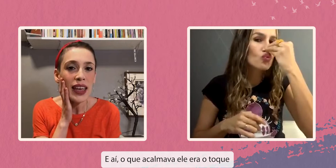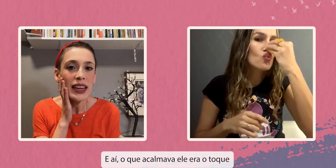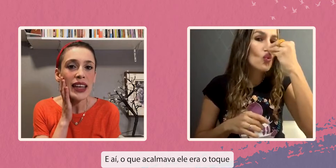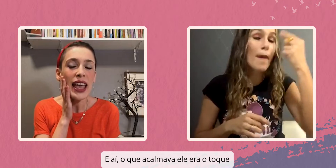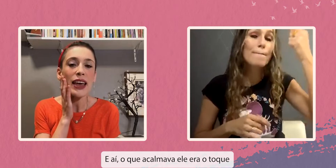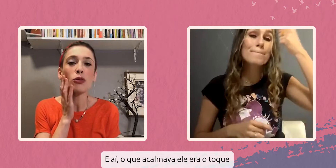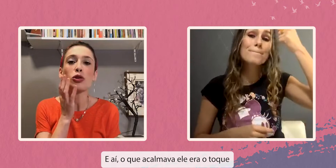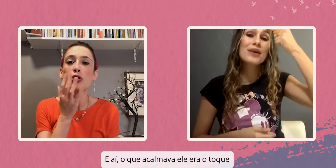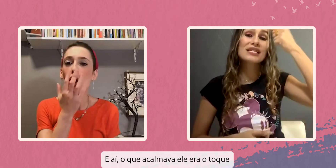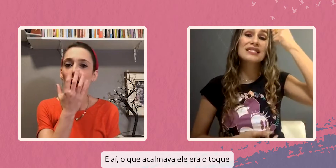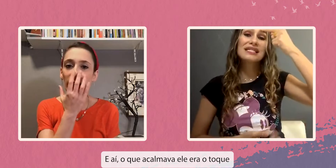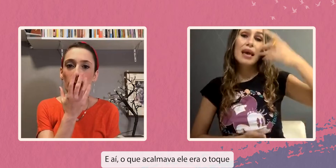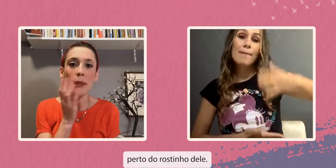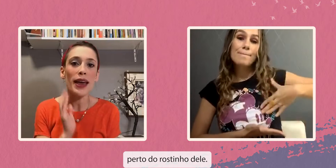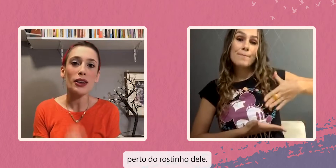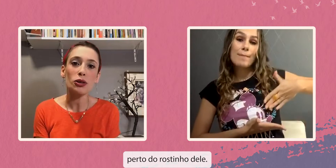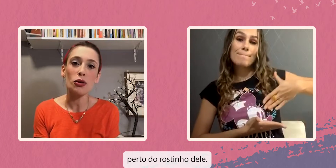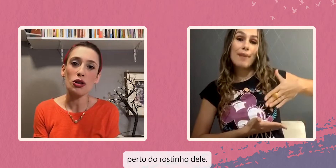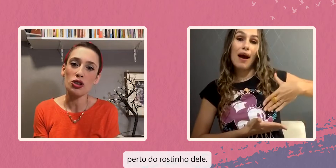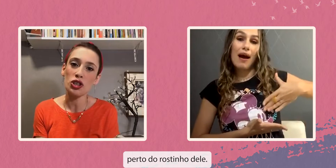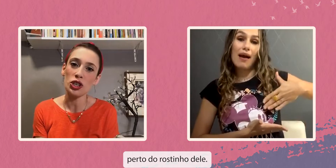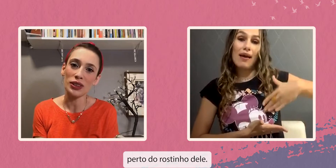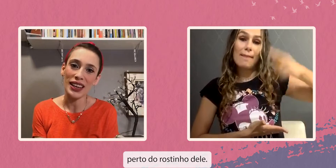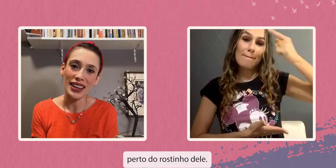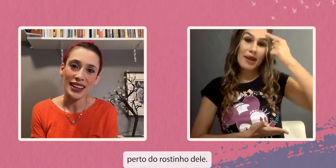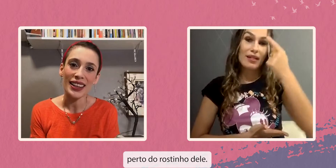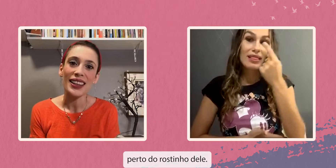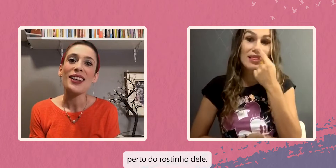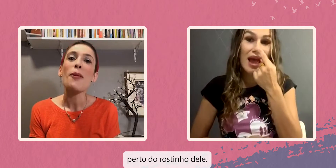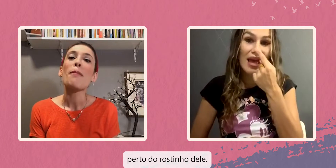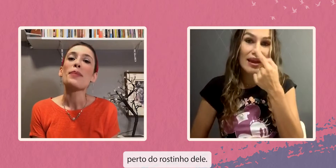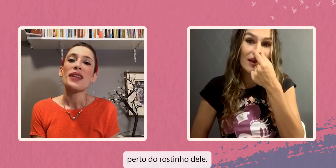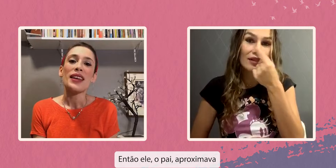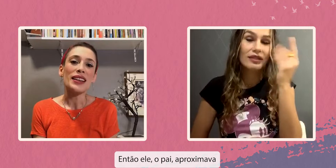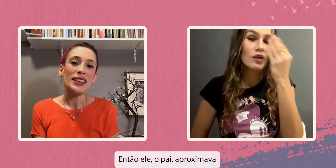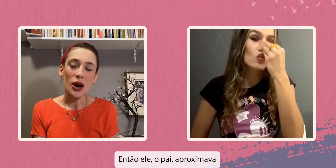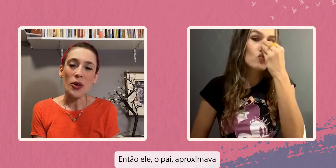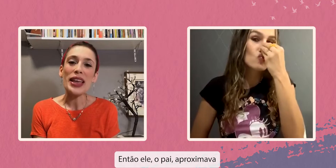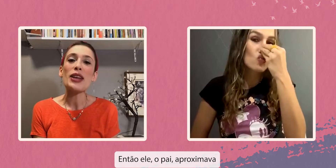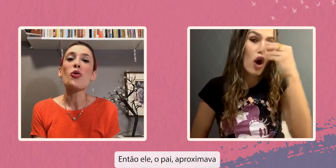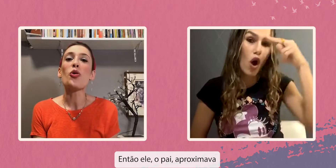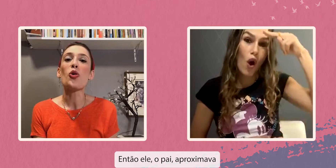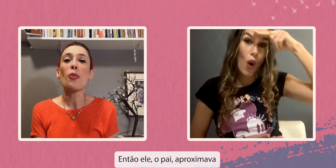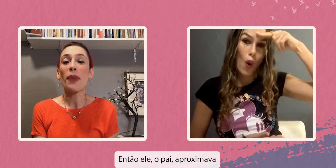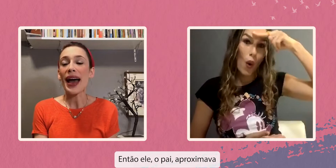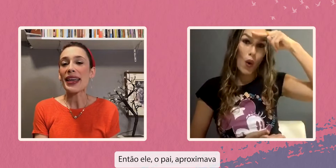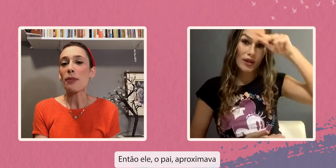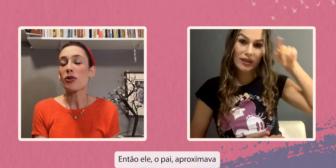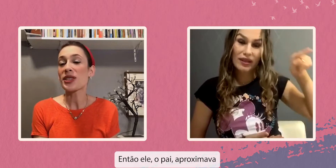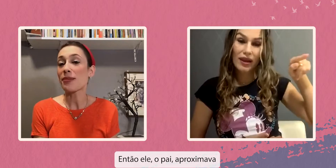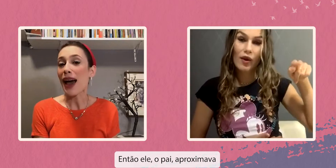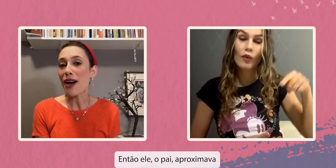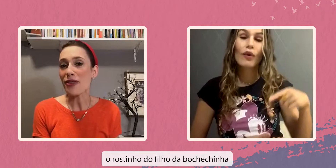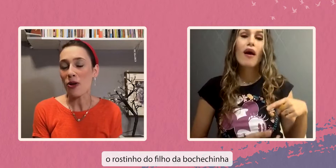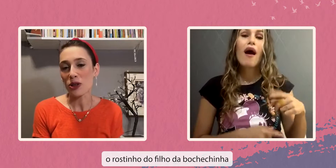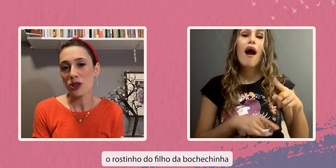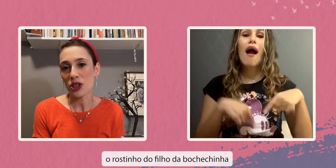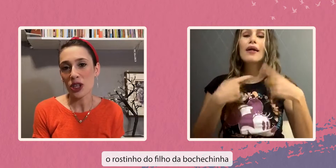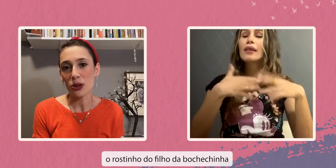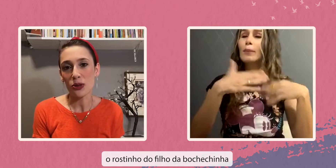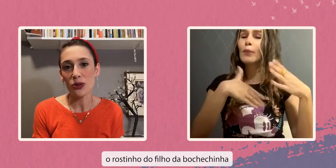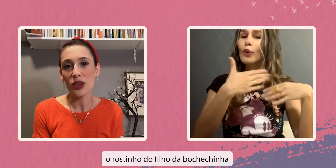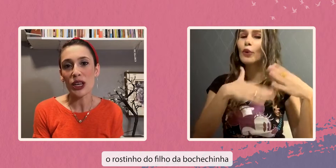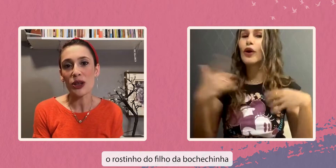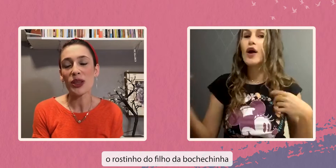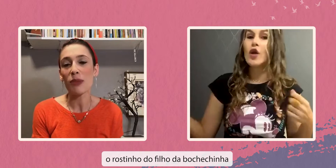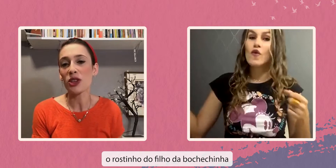acalmava ele era perto do rostinho dele. Então, o pai aproximava o